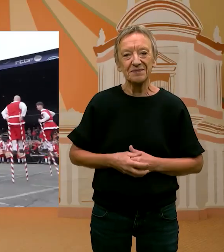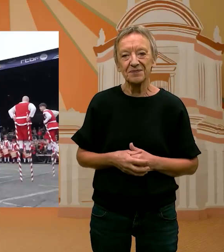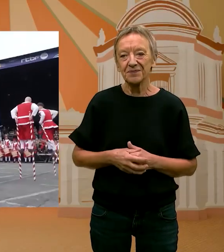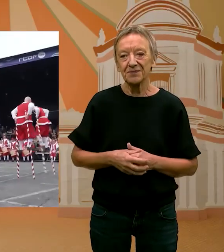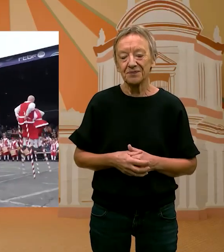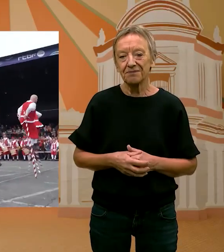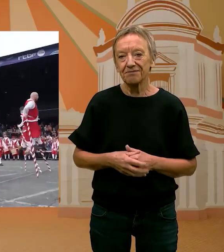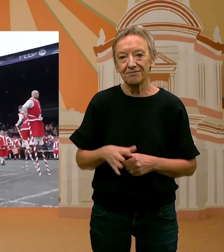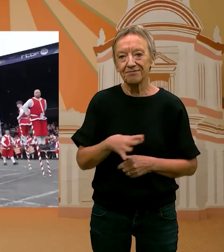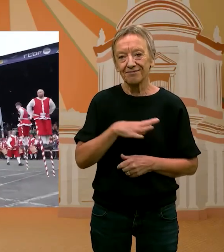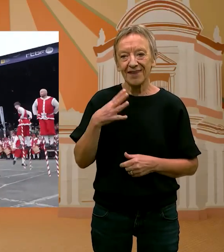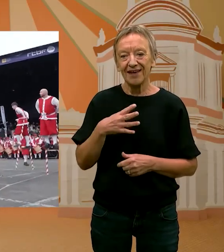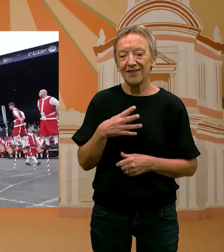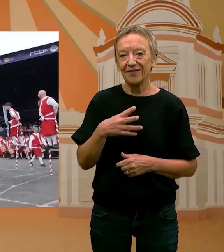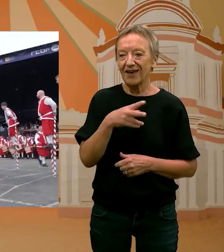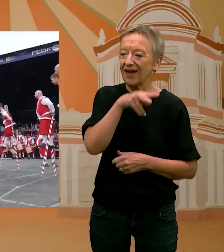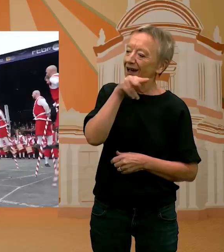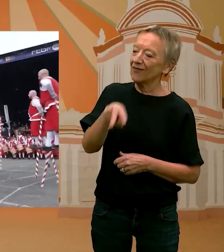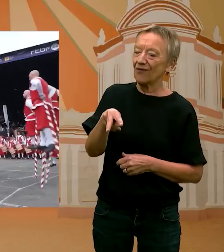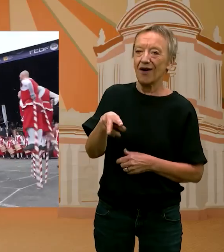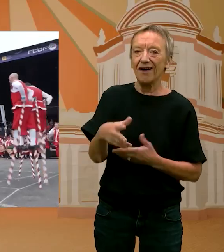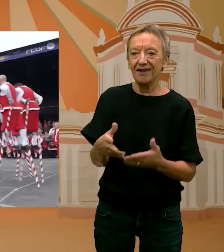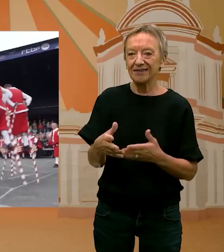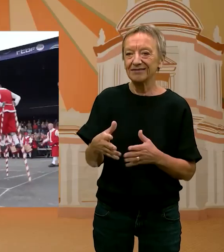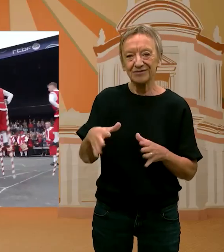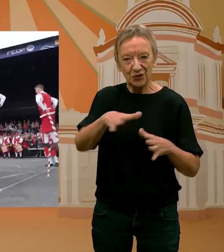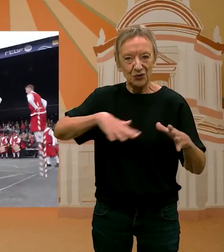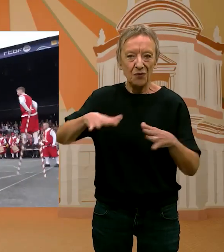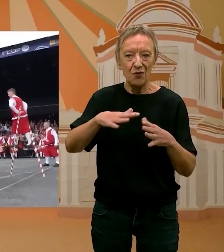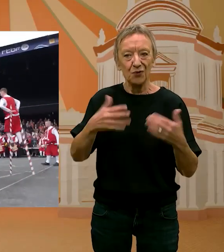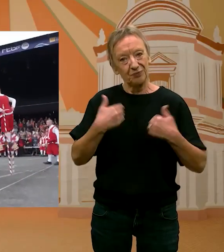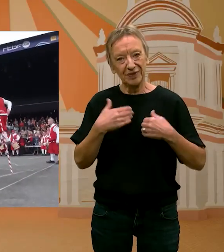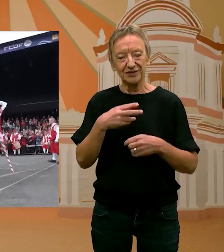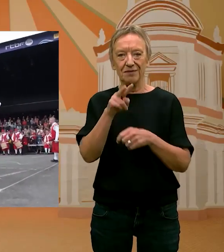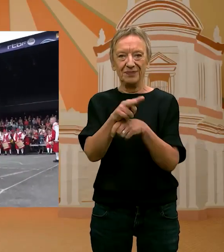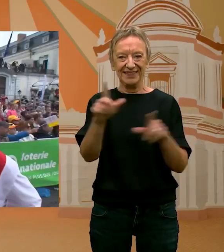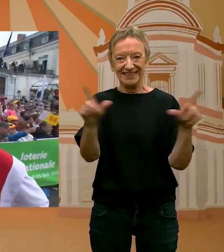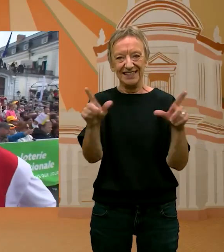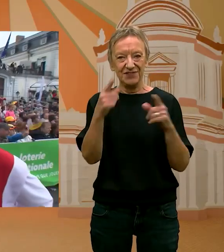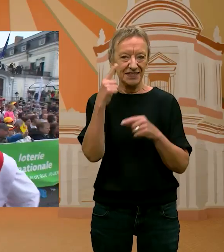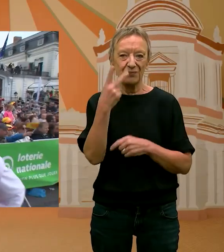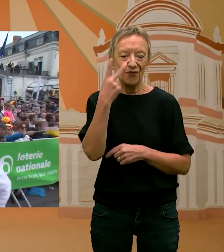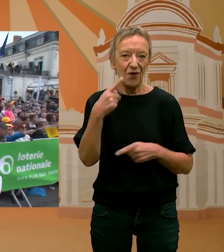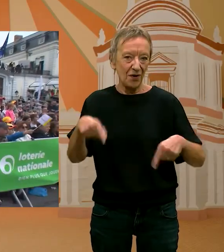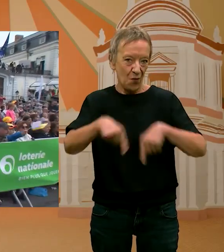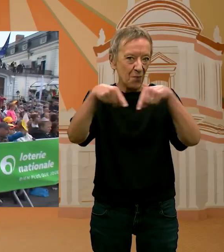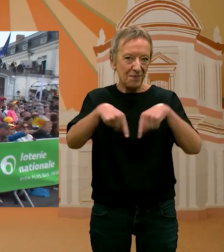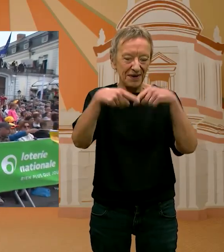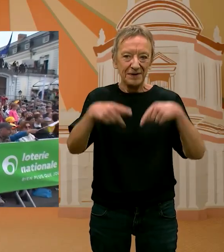voir tout le monde qui est ici et qui sont derrière la télé pour admirer ce magnifique combat. Justement, un mot sur ton combat. Ça commence à